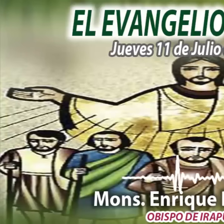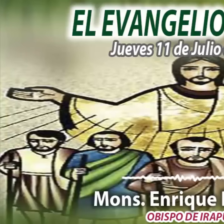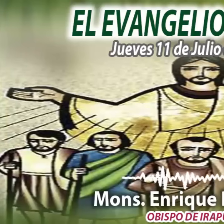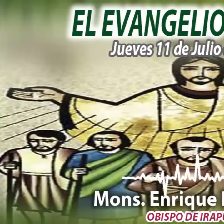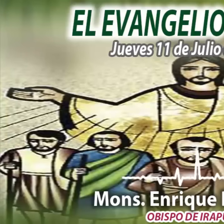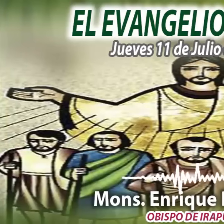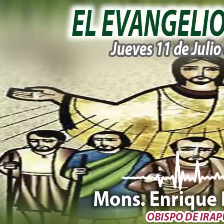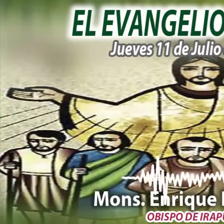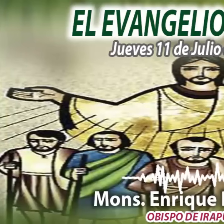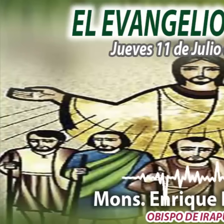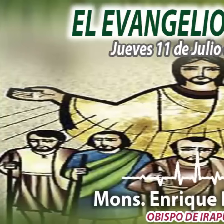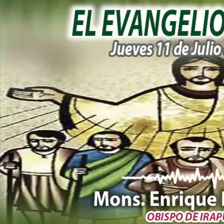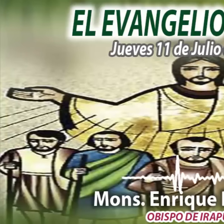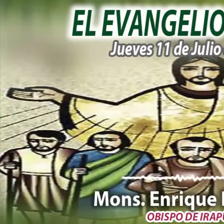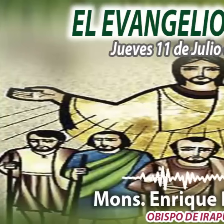Esperanza.